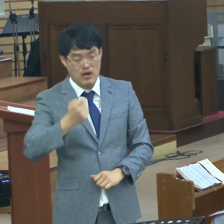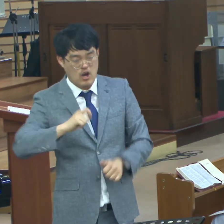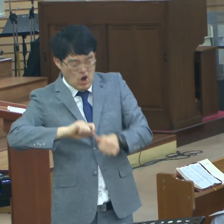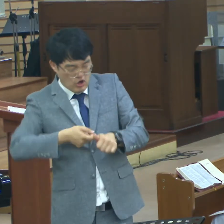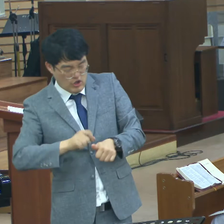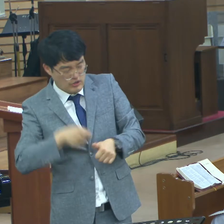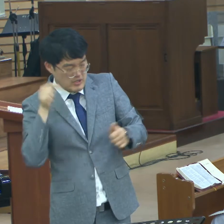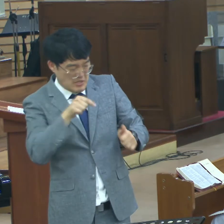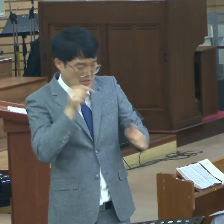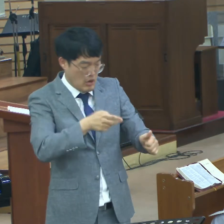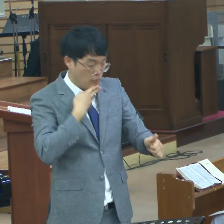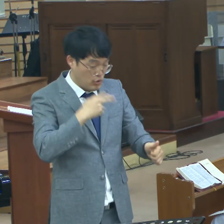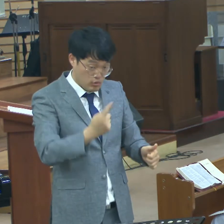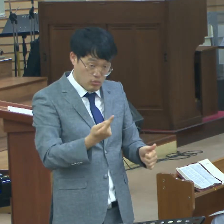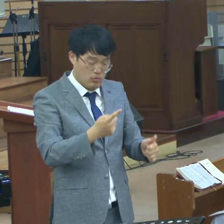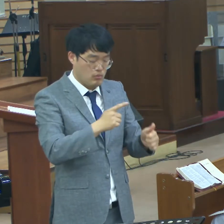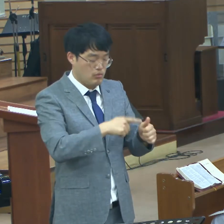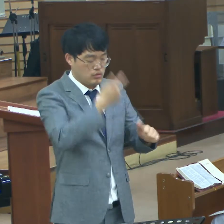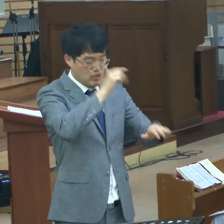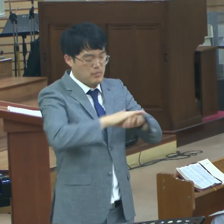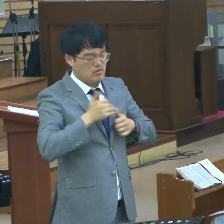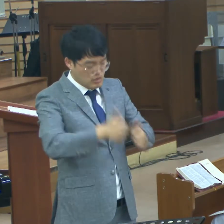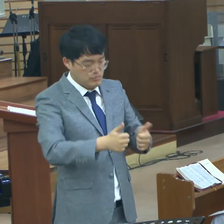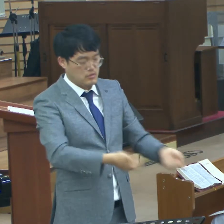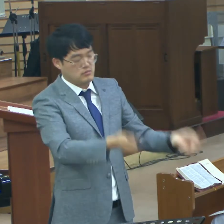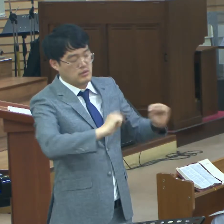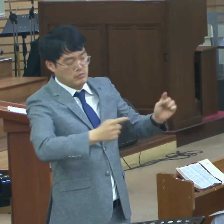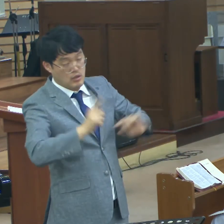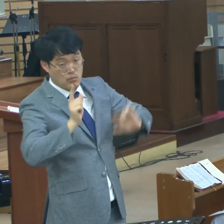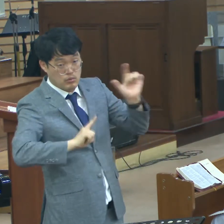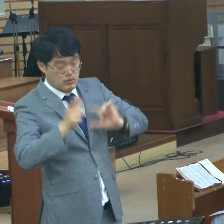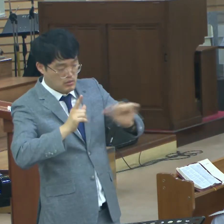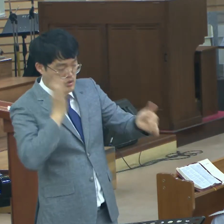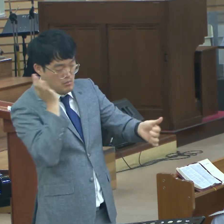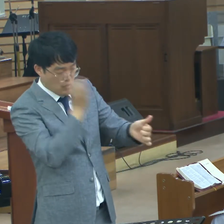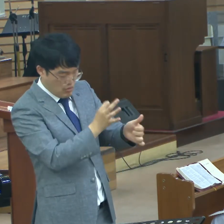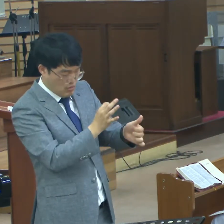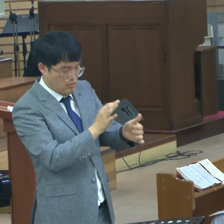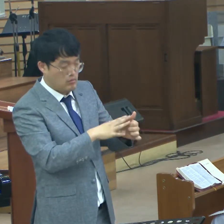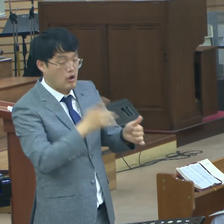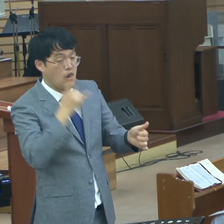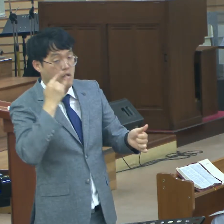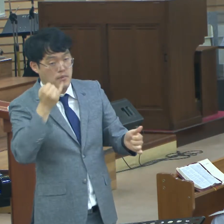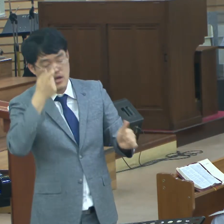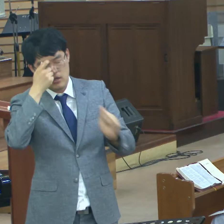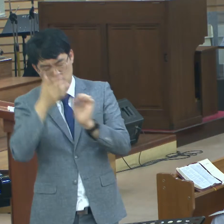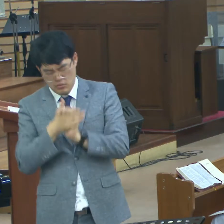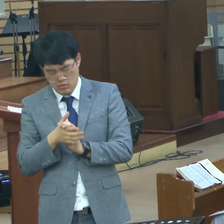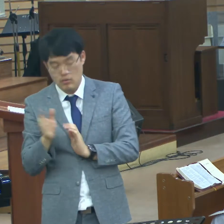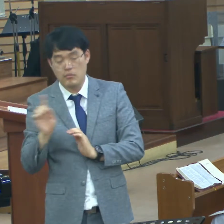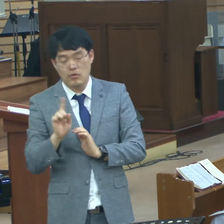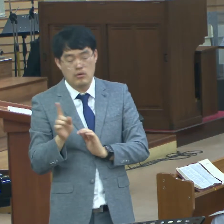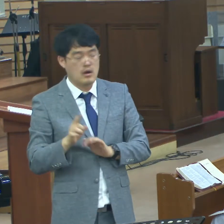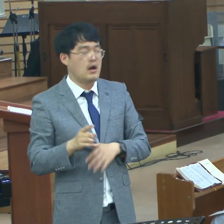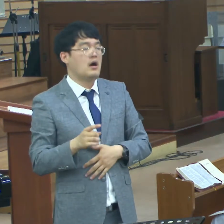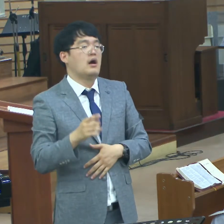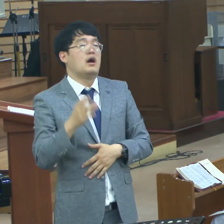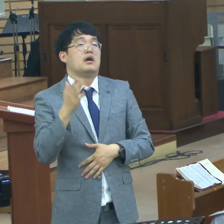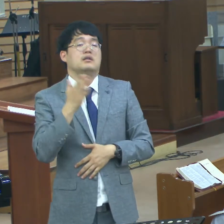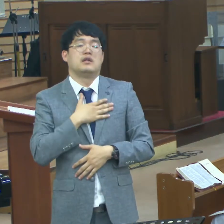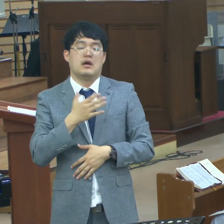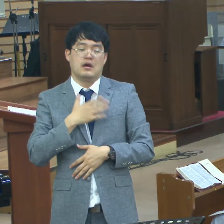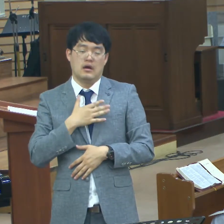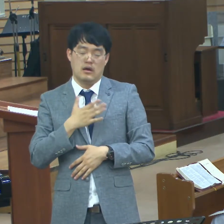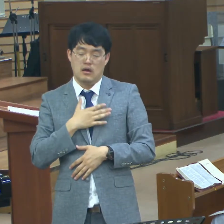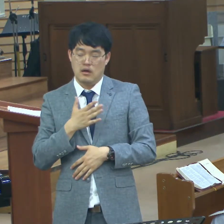않지만 예배에 열심히 참석하고 신앙생활을 잘하고 있는 모습을 보면서 이 엄마가 드린 기도가 이거예요. 패역한 저를